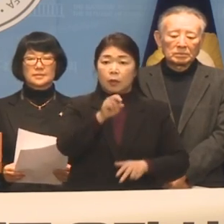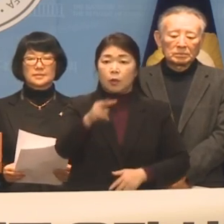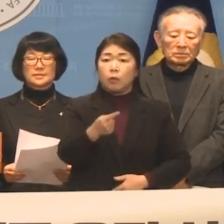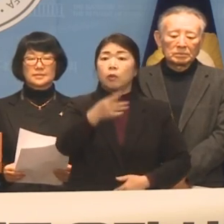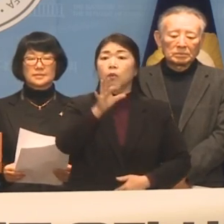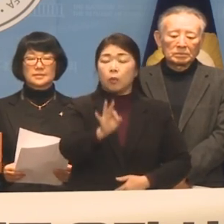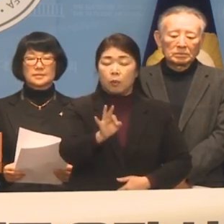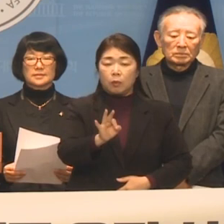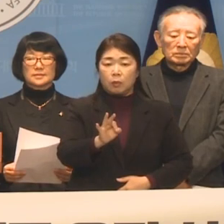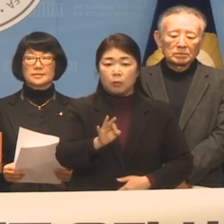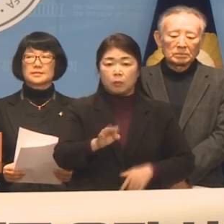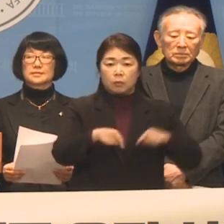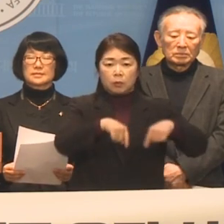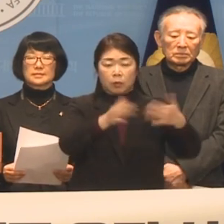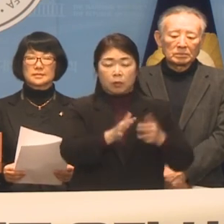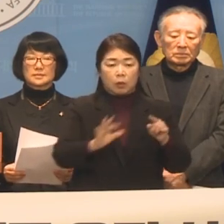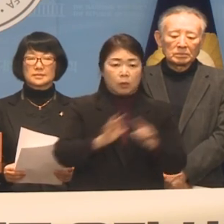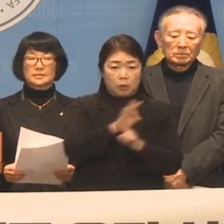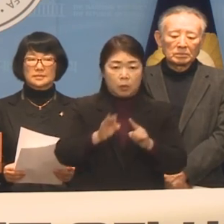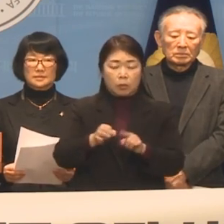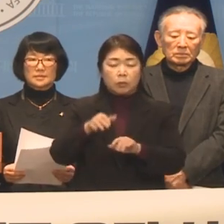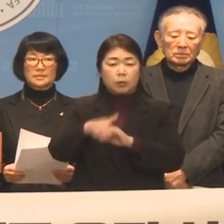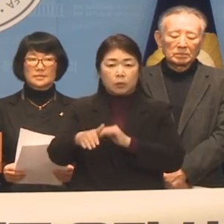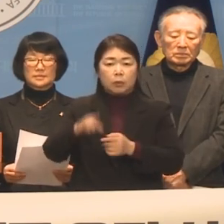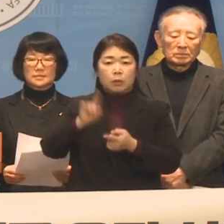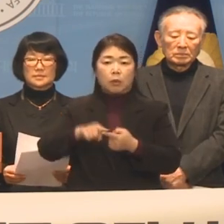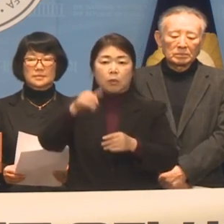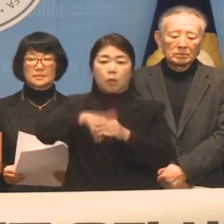연동형 선거제도 유지를 선언하라.